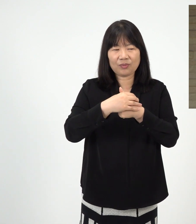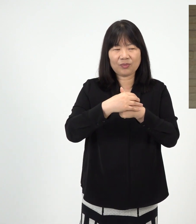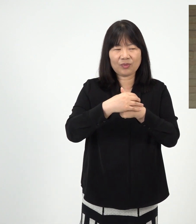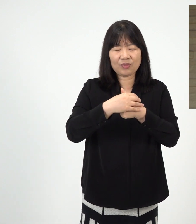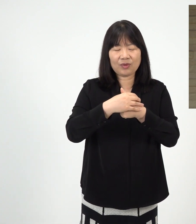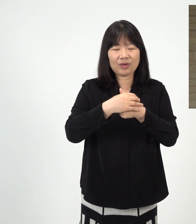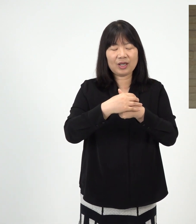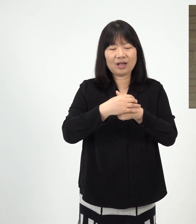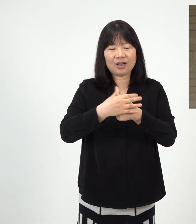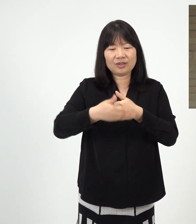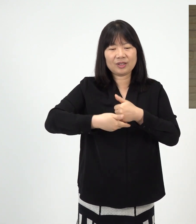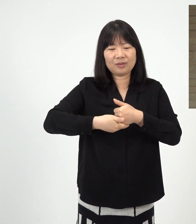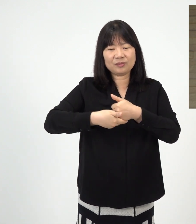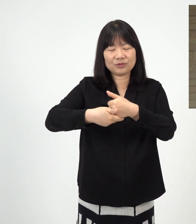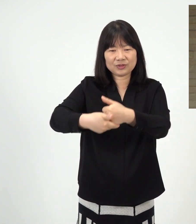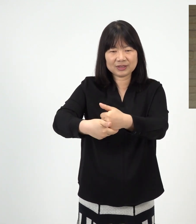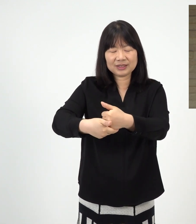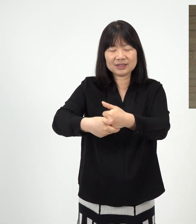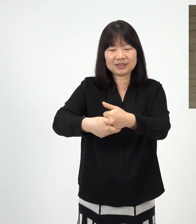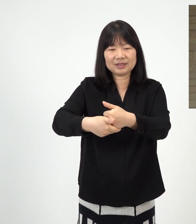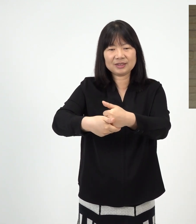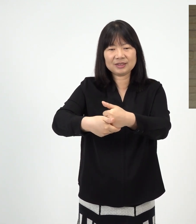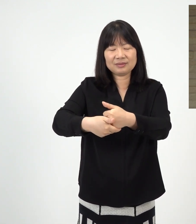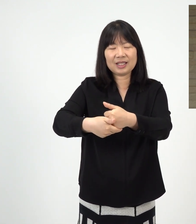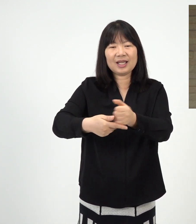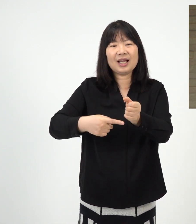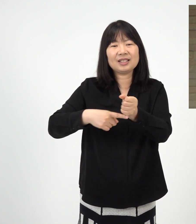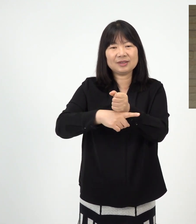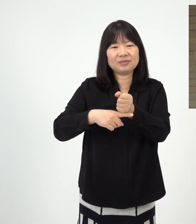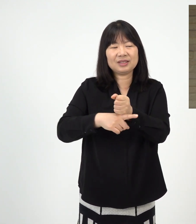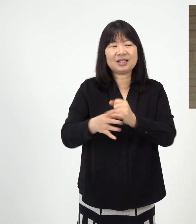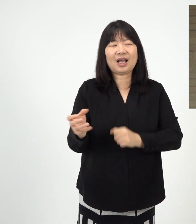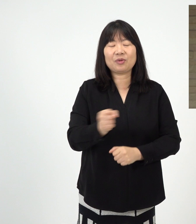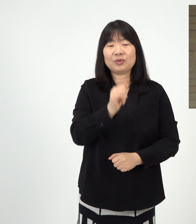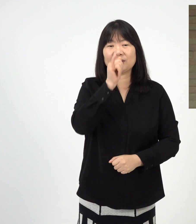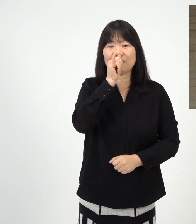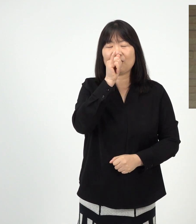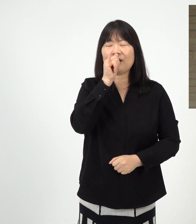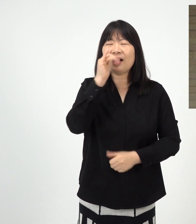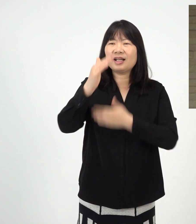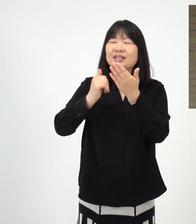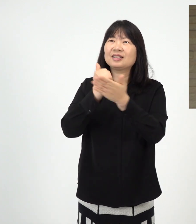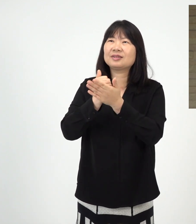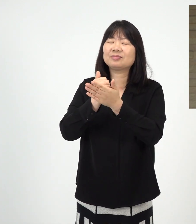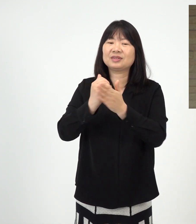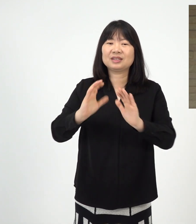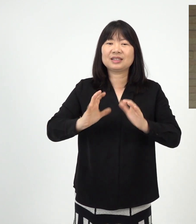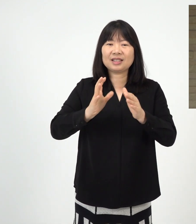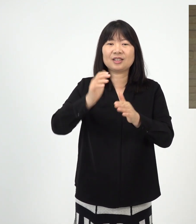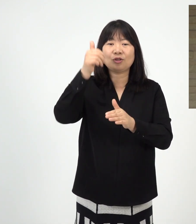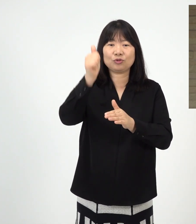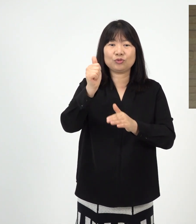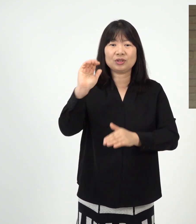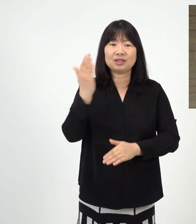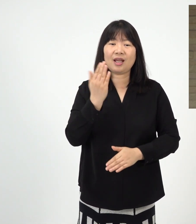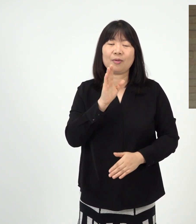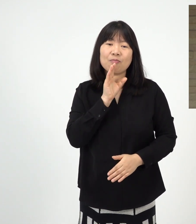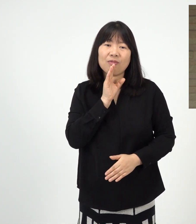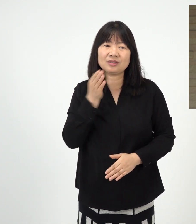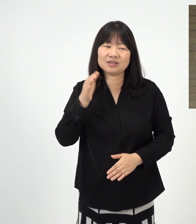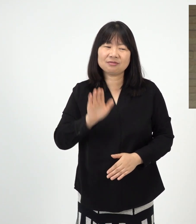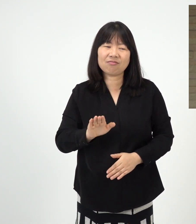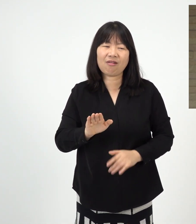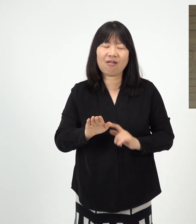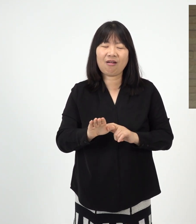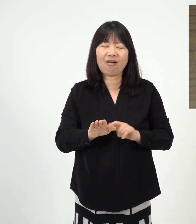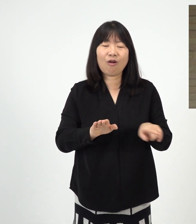초대요 부르심입니다. 하나님이 천지의 주재자이시고 주인이신데 하나님이